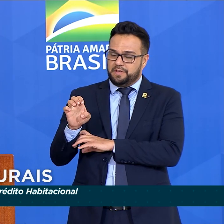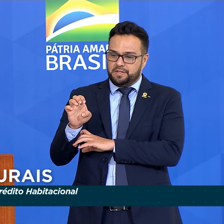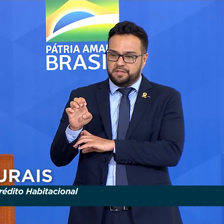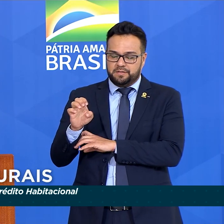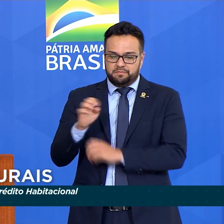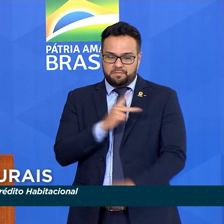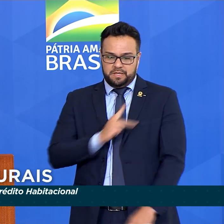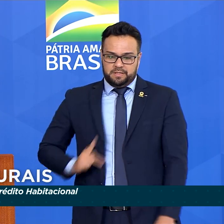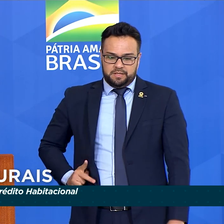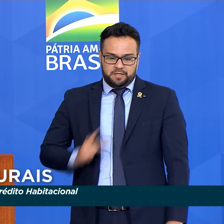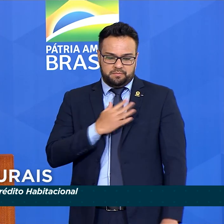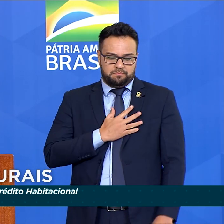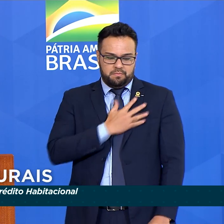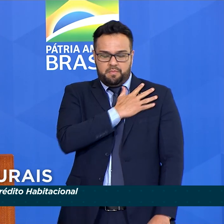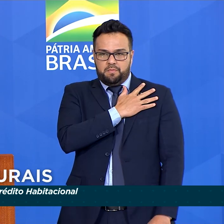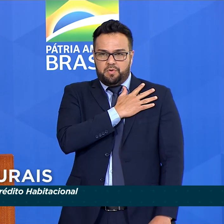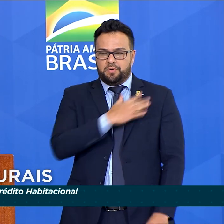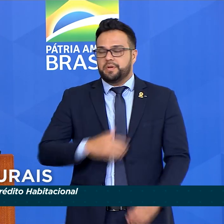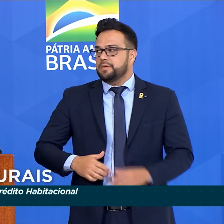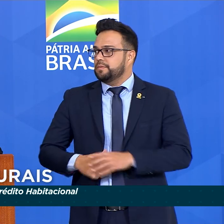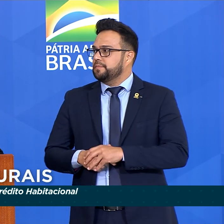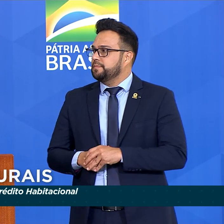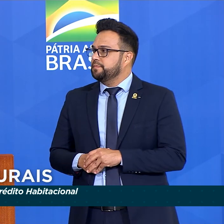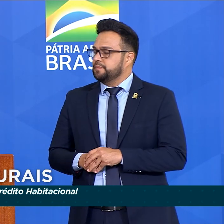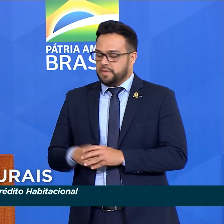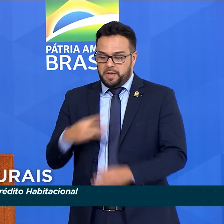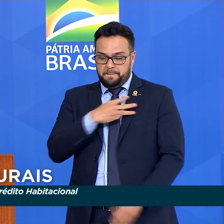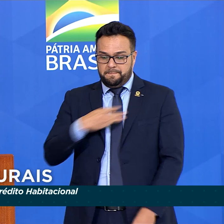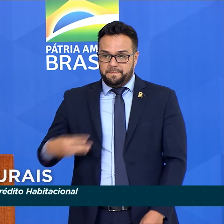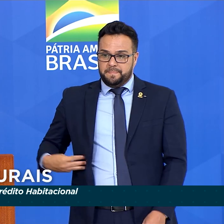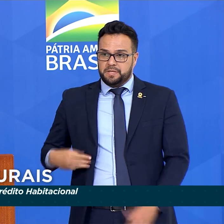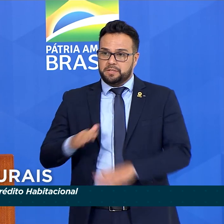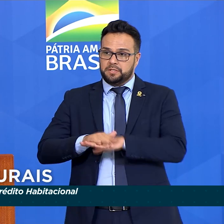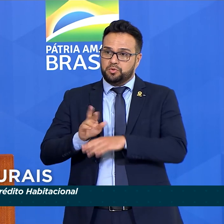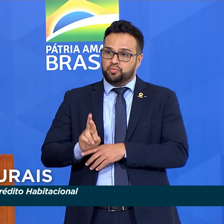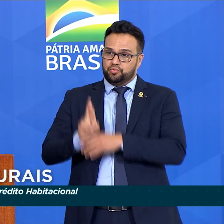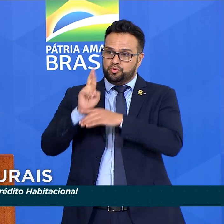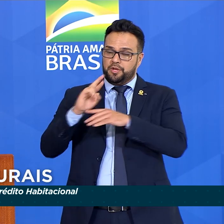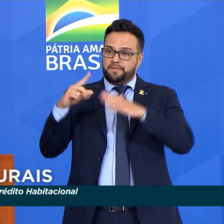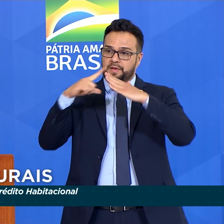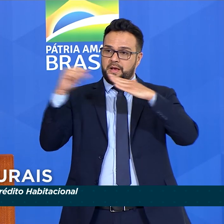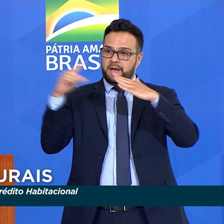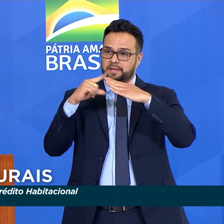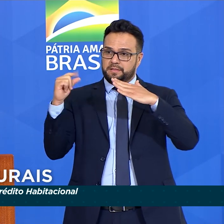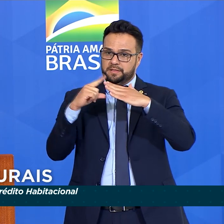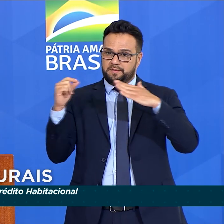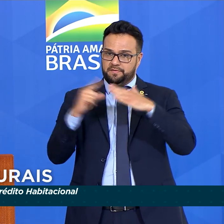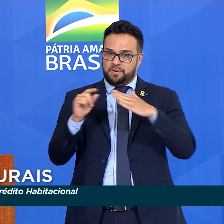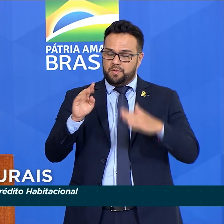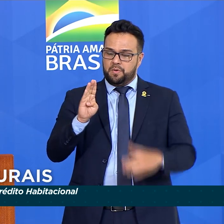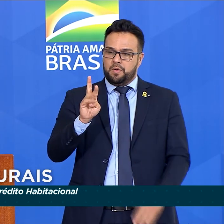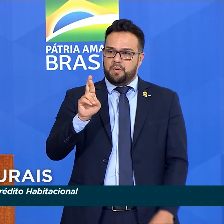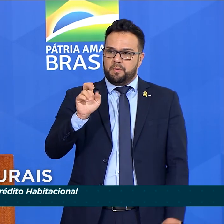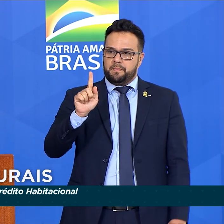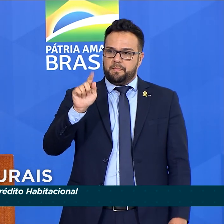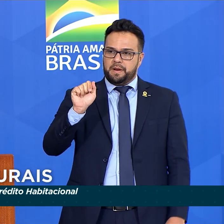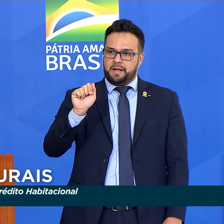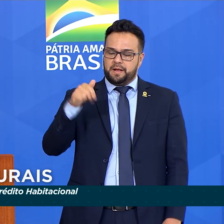general Hamilton Mourão, senhor ministro-chefe da Casa Civil, Walter Braga Neto,